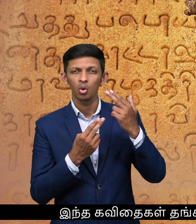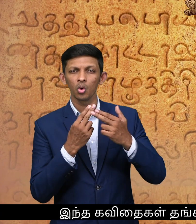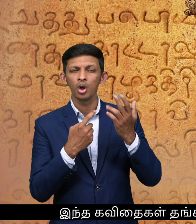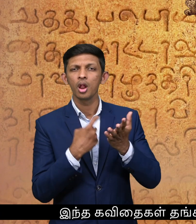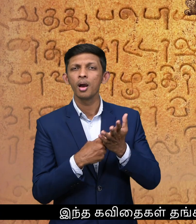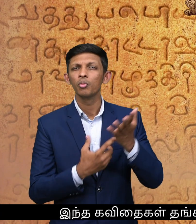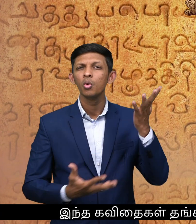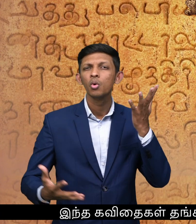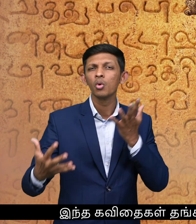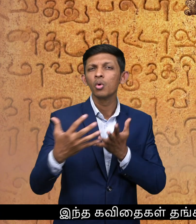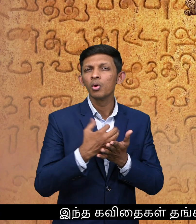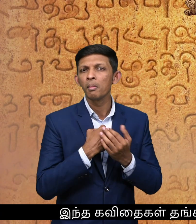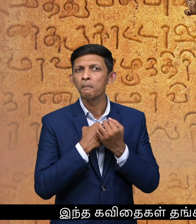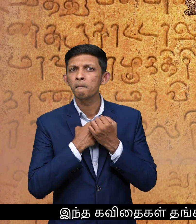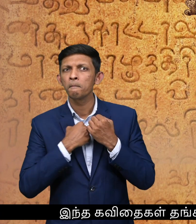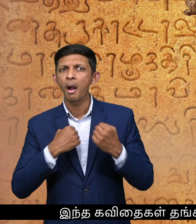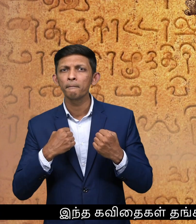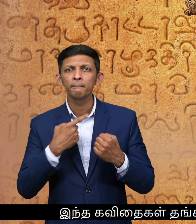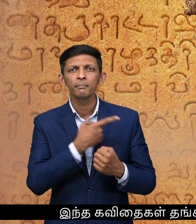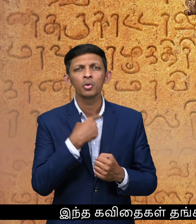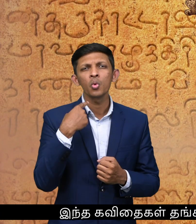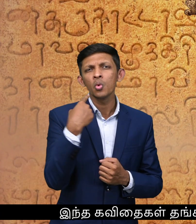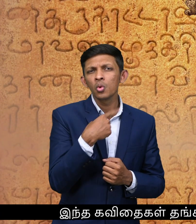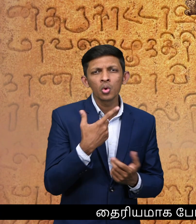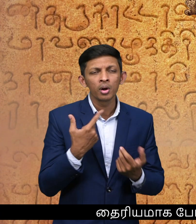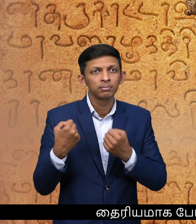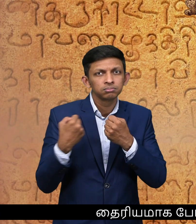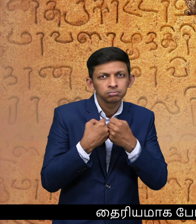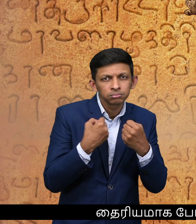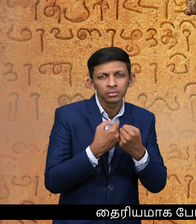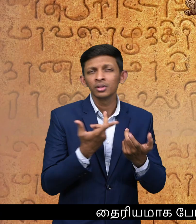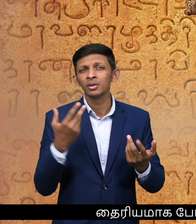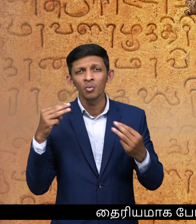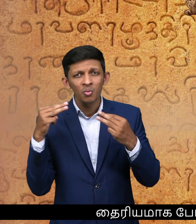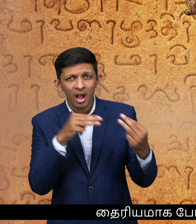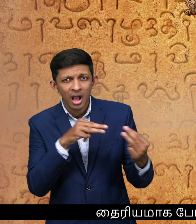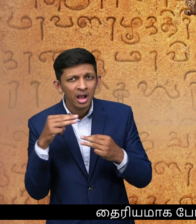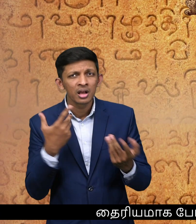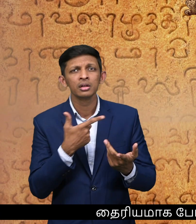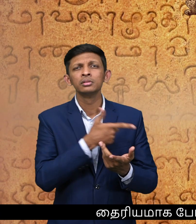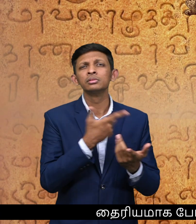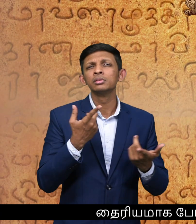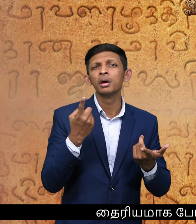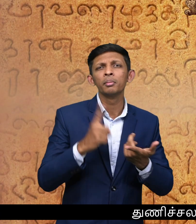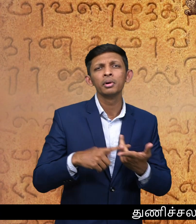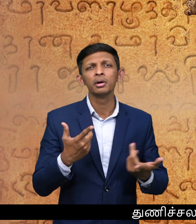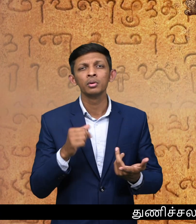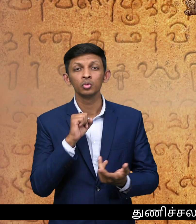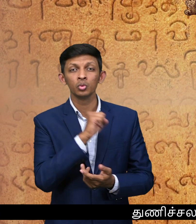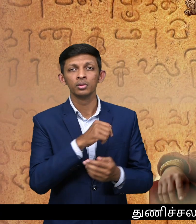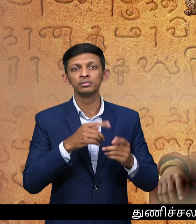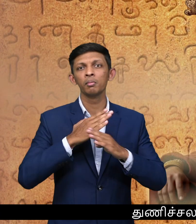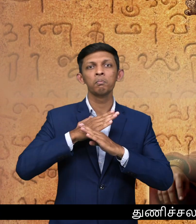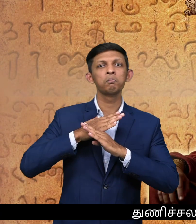இந்த கவிதைகள் தங்கள் பழங்குடியினரை பாதுகாக்க தைரியமாக போர்களில் ஈடுபட்ட தலைவன்,